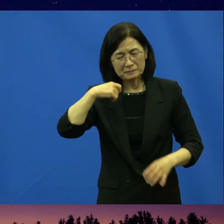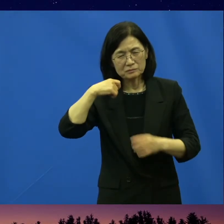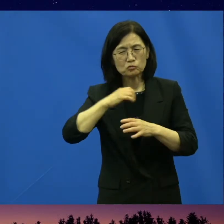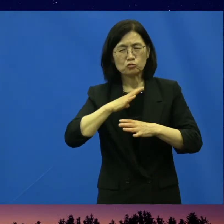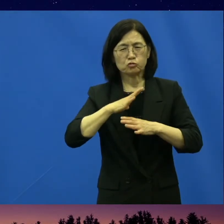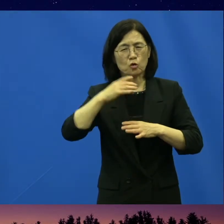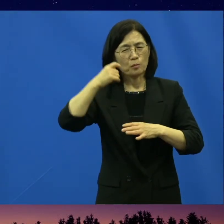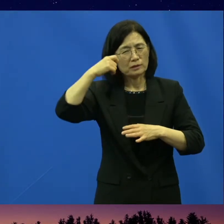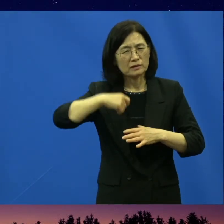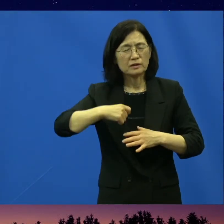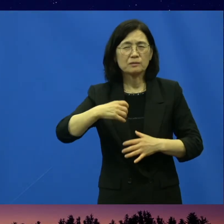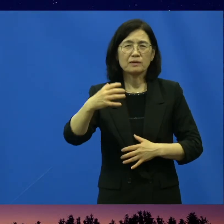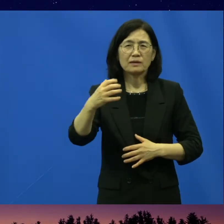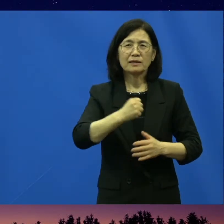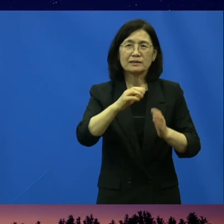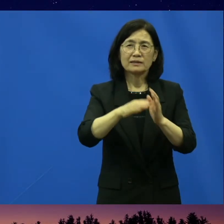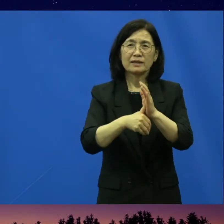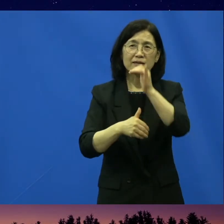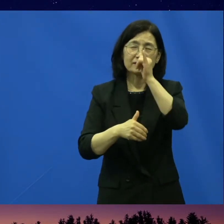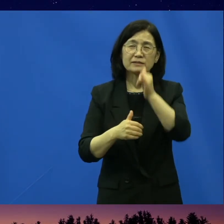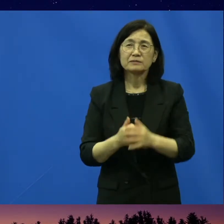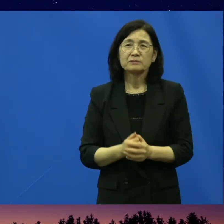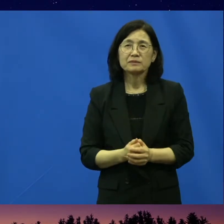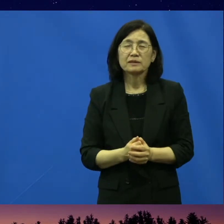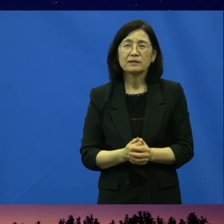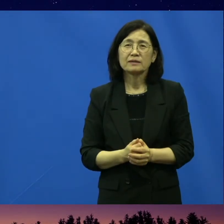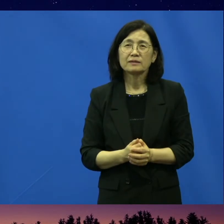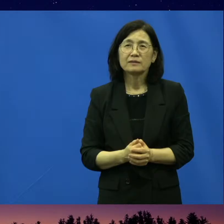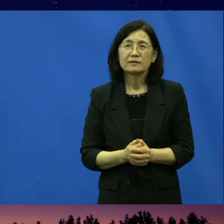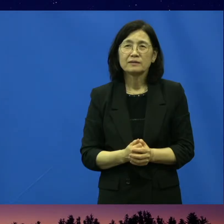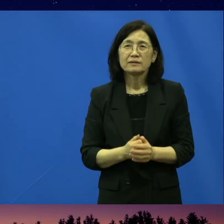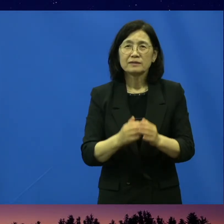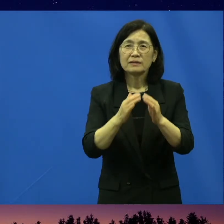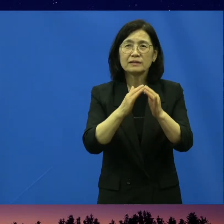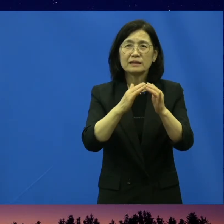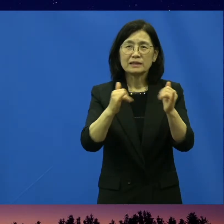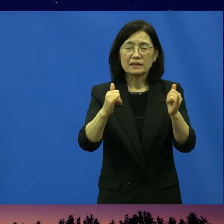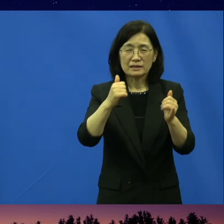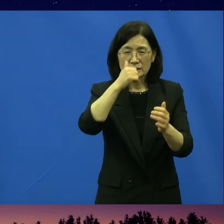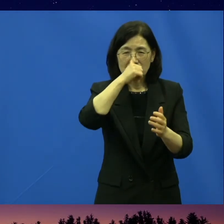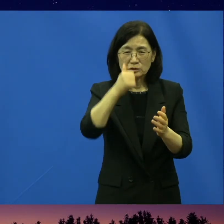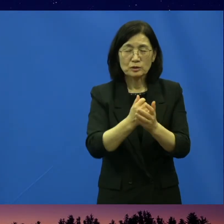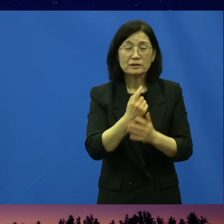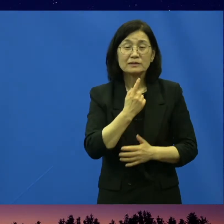이 인간이 죄를 지었고 하나님으로부터 버림을 받은 상처가 있어요.